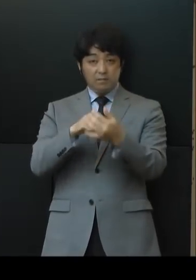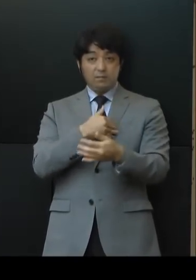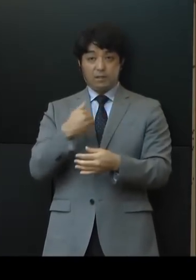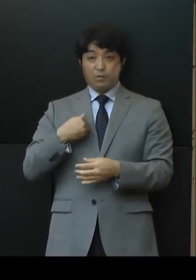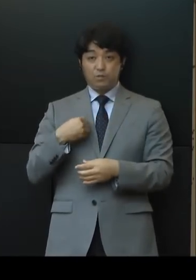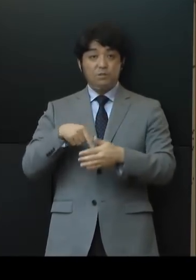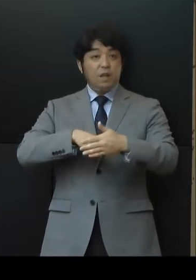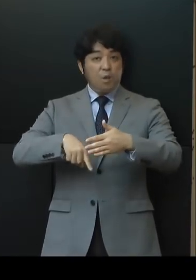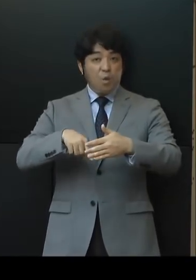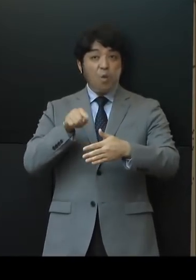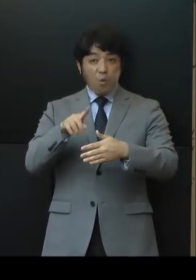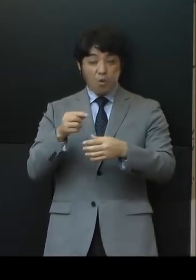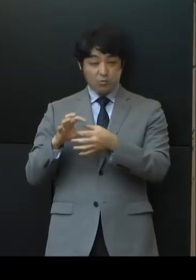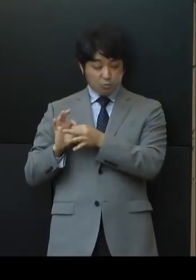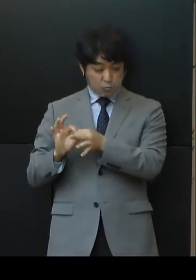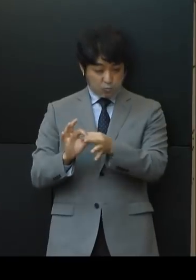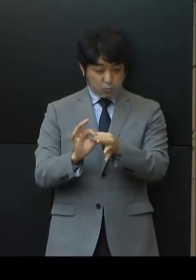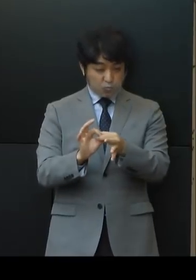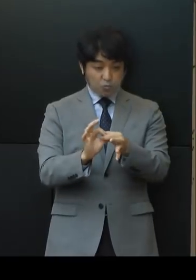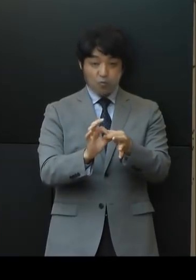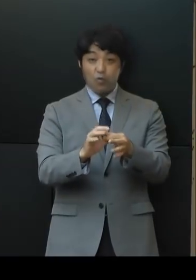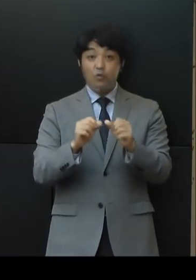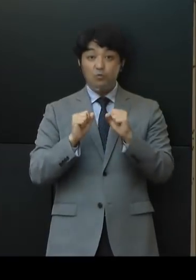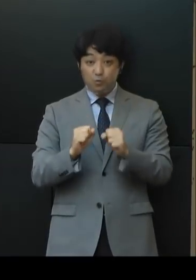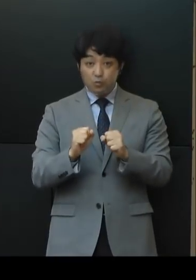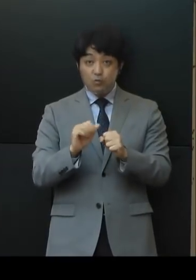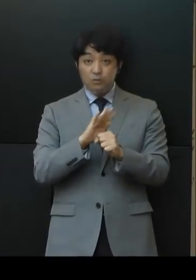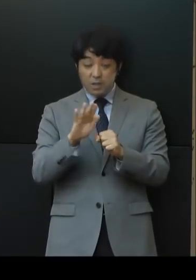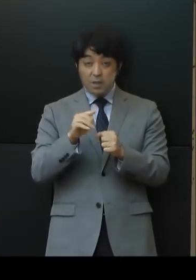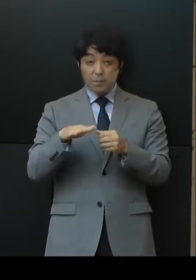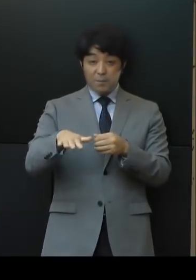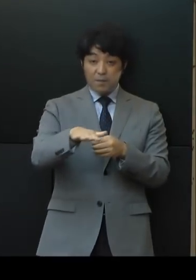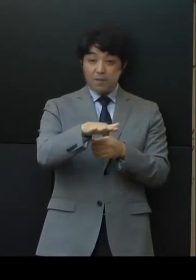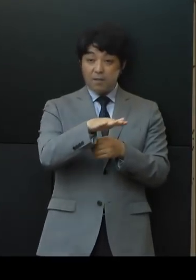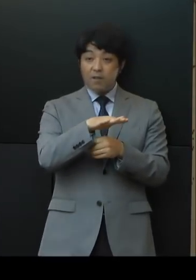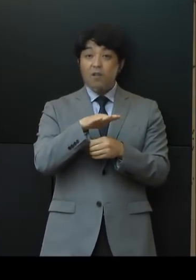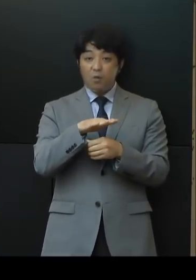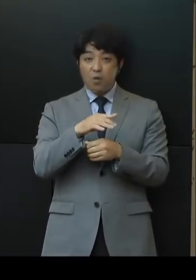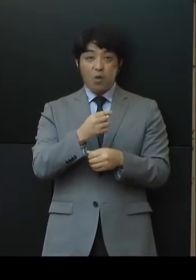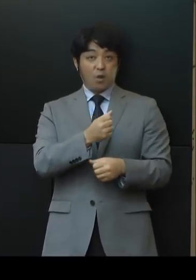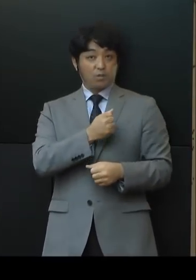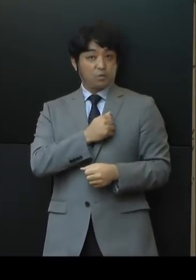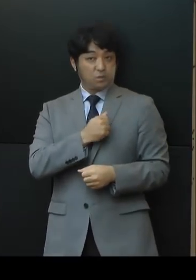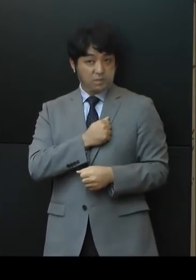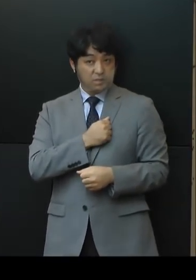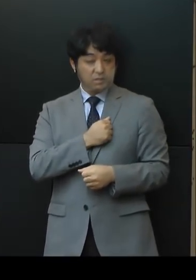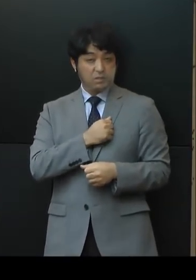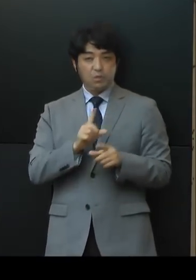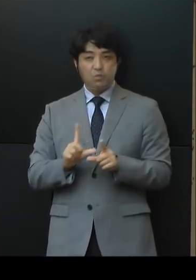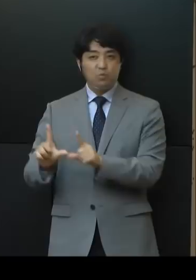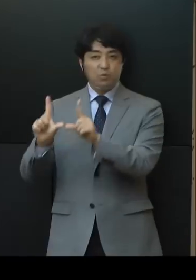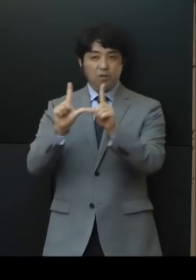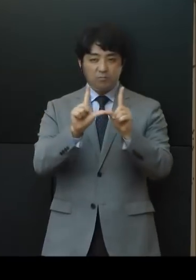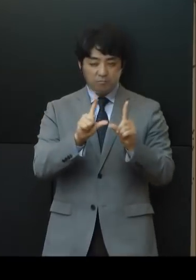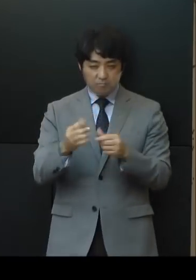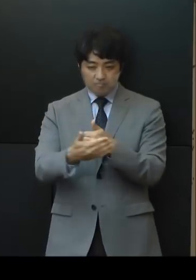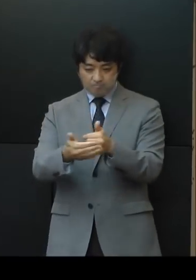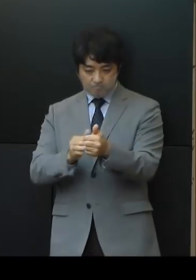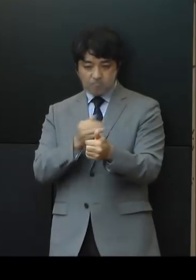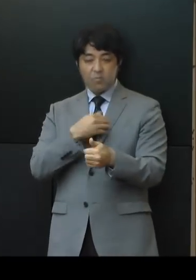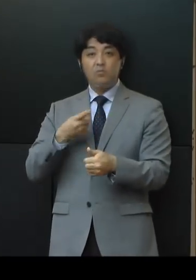実に続けることによって、多くの方々の、命や暮らしが守られます。ぜひ